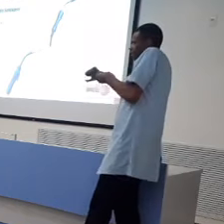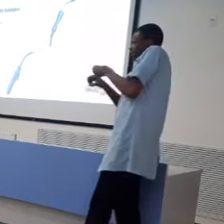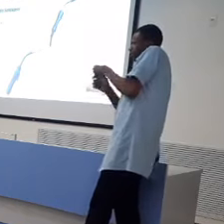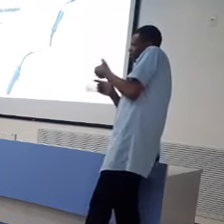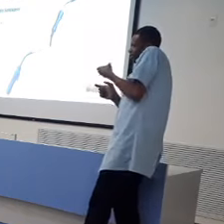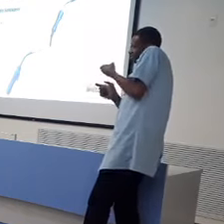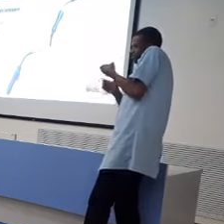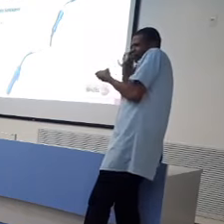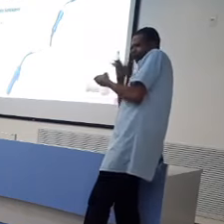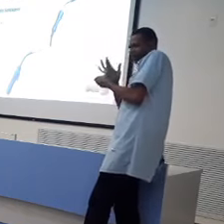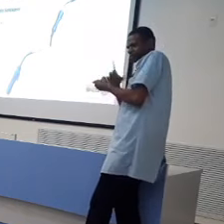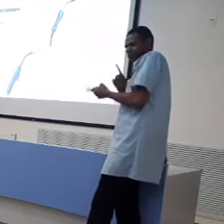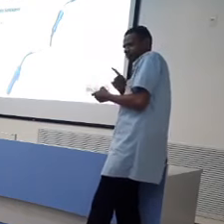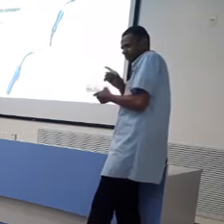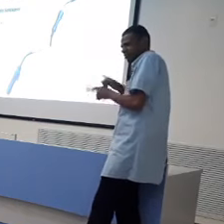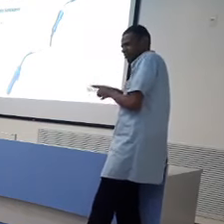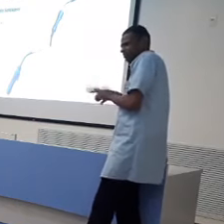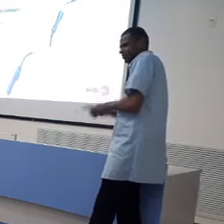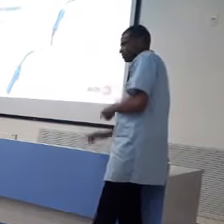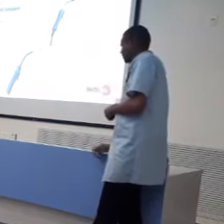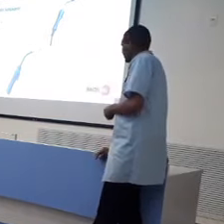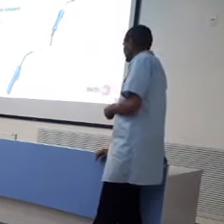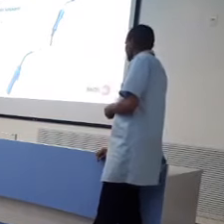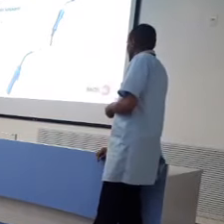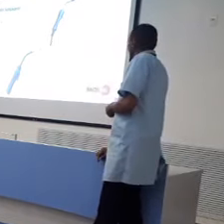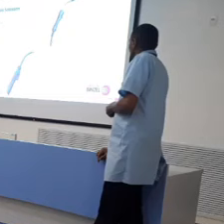for trabalhar, tá?